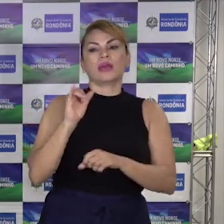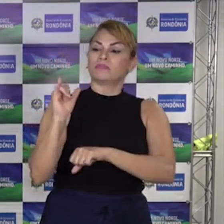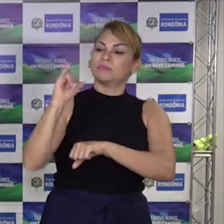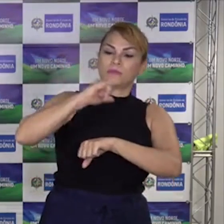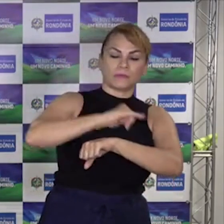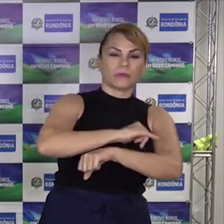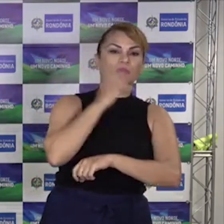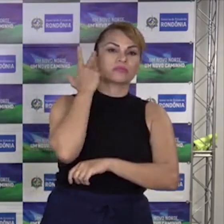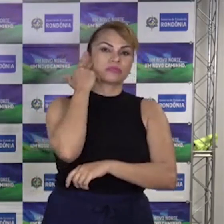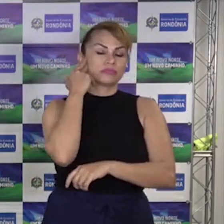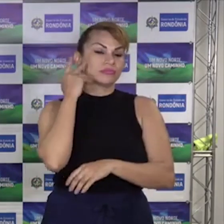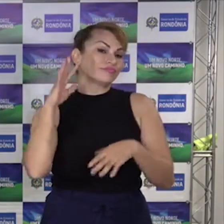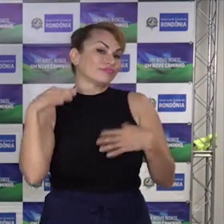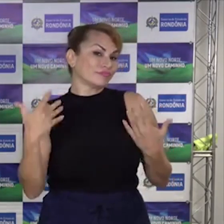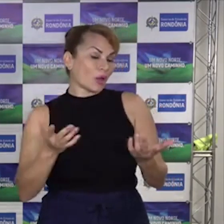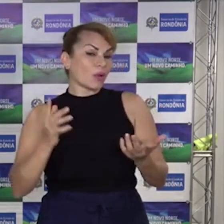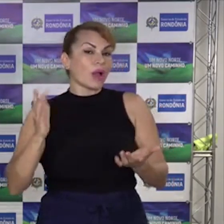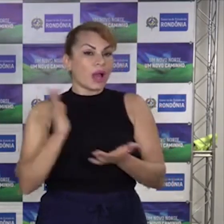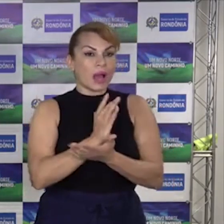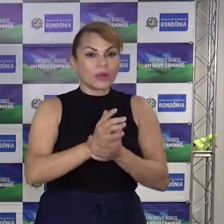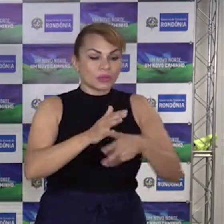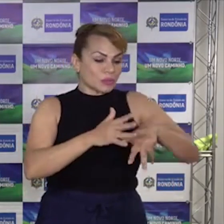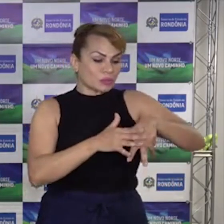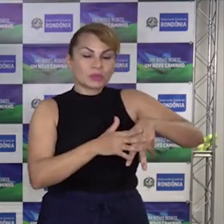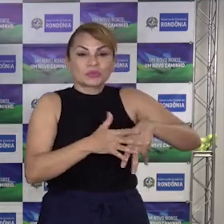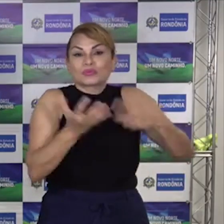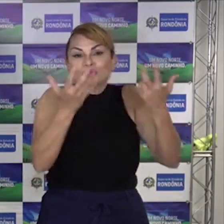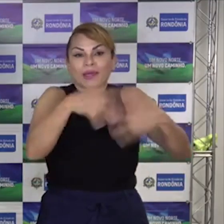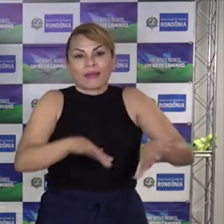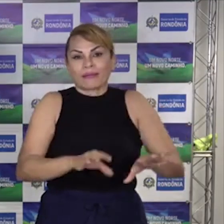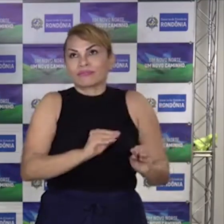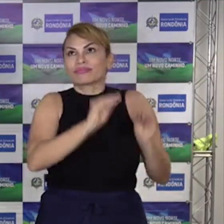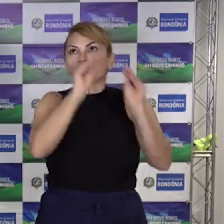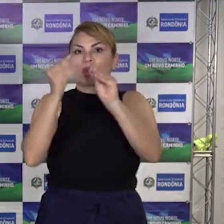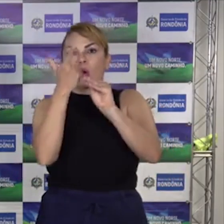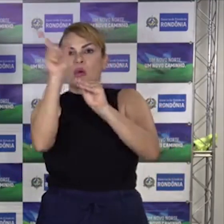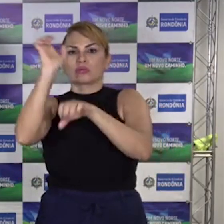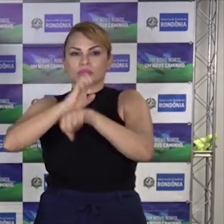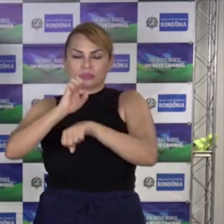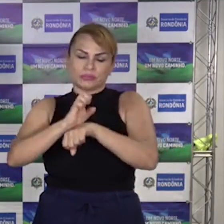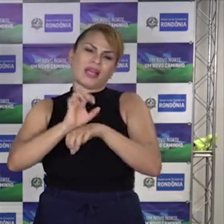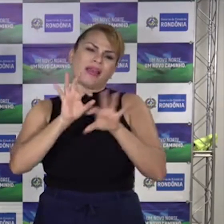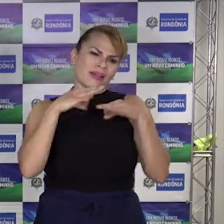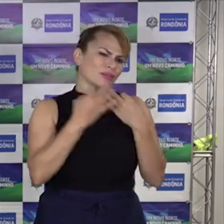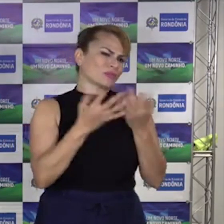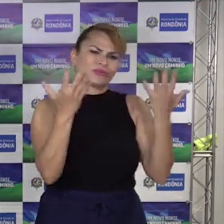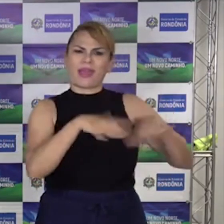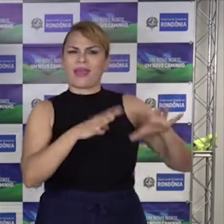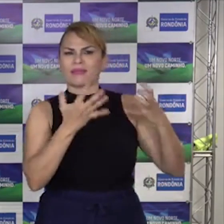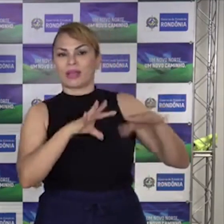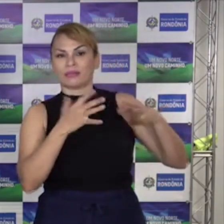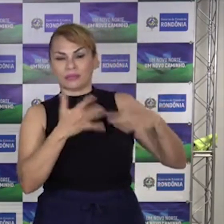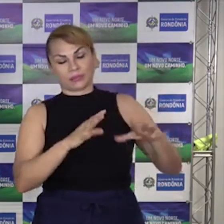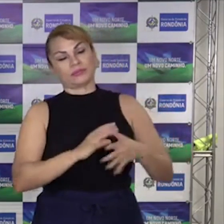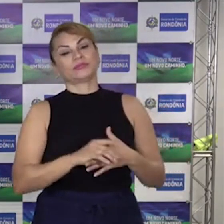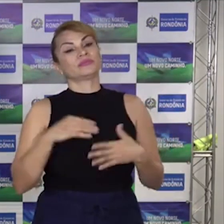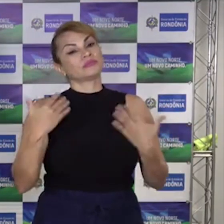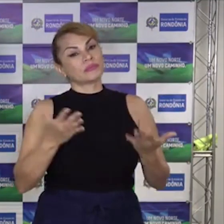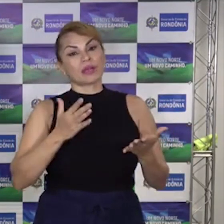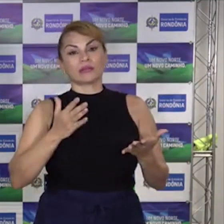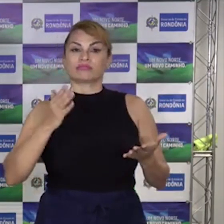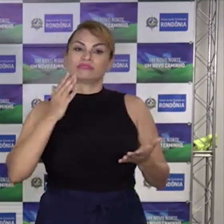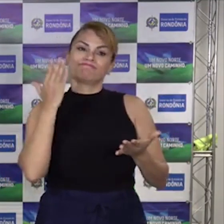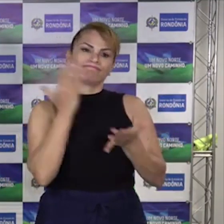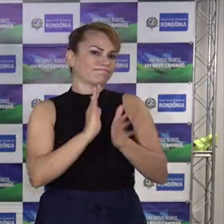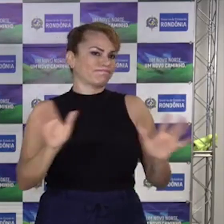em aeronave comum em virtude dos pacientes não estarem querendo mais ir não tinha mais pacientes querendo ir para outro estado pacientes e